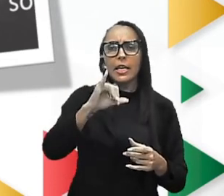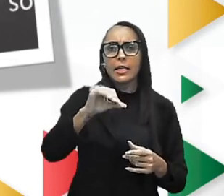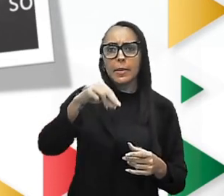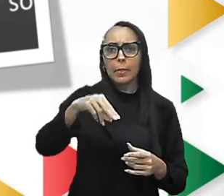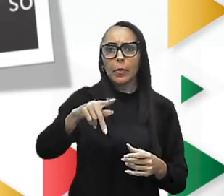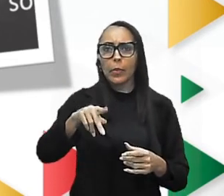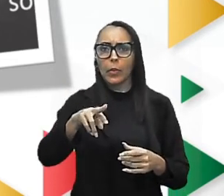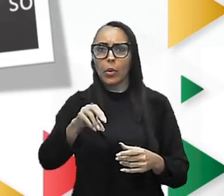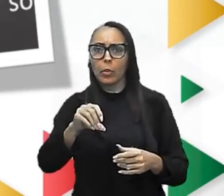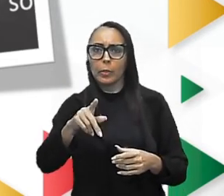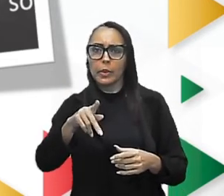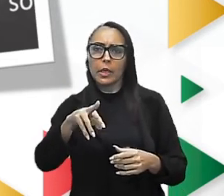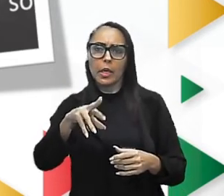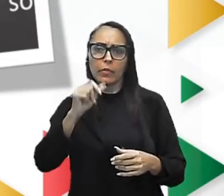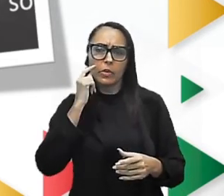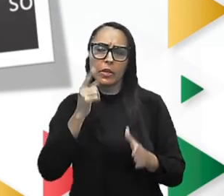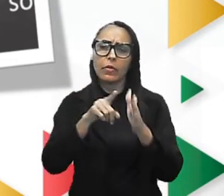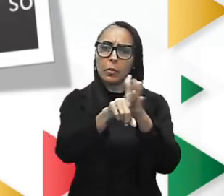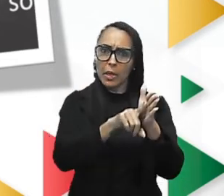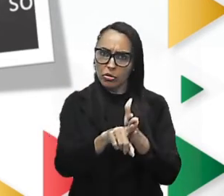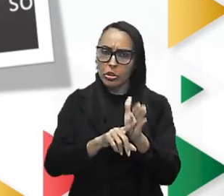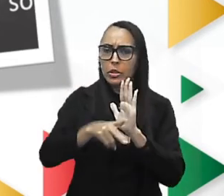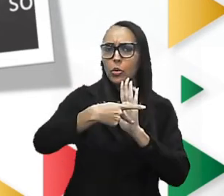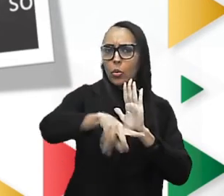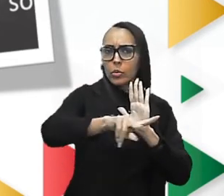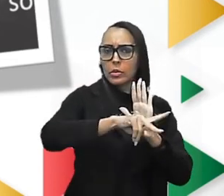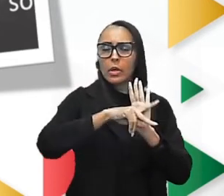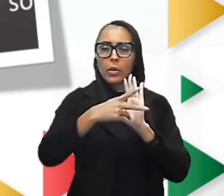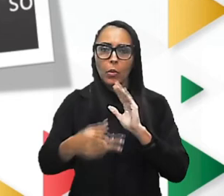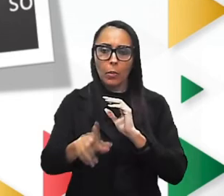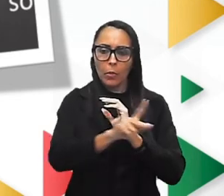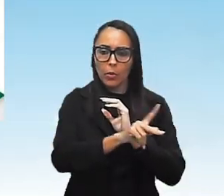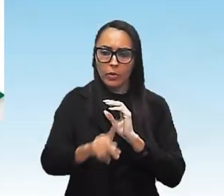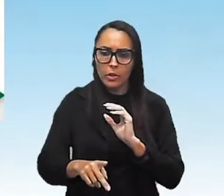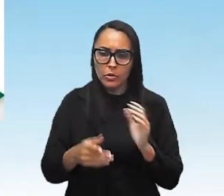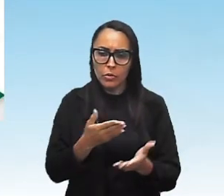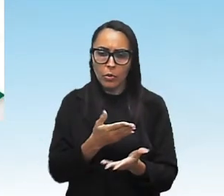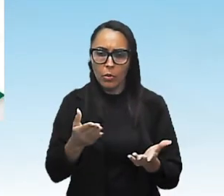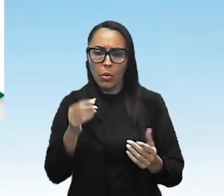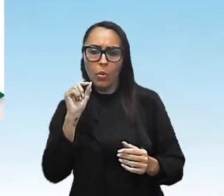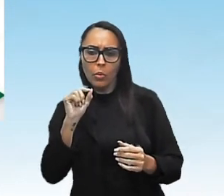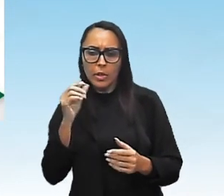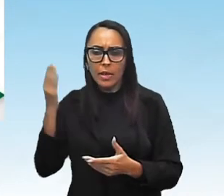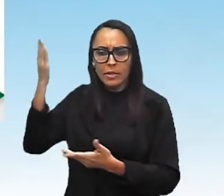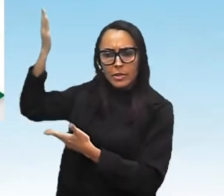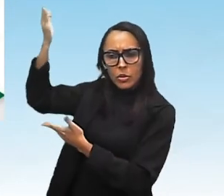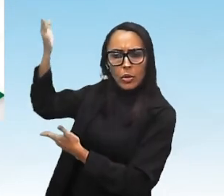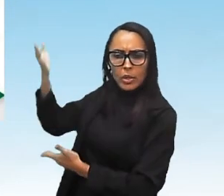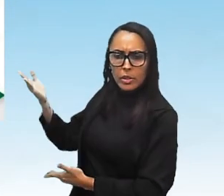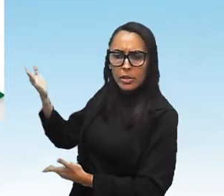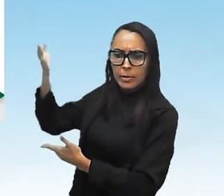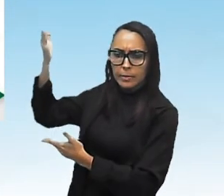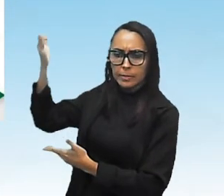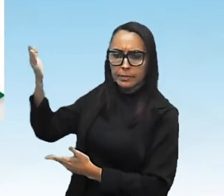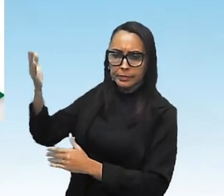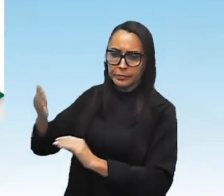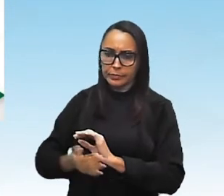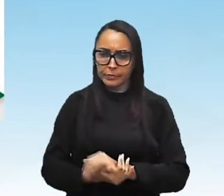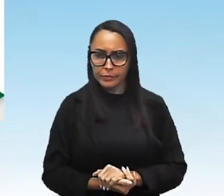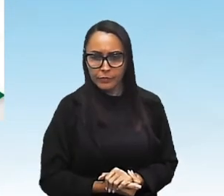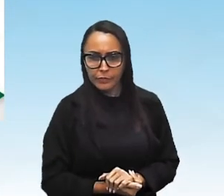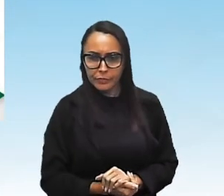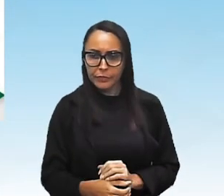você pesquisar com seu professor mais sobre a derivação imprópria? A derivação imprópria é aquela em